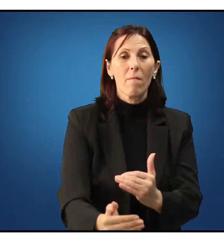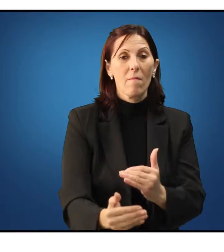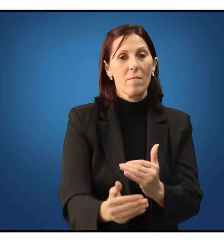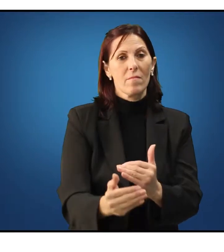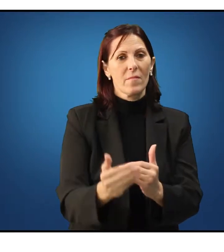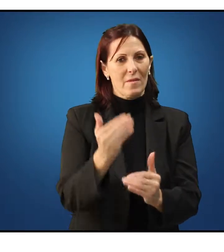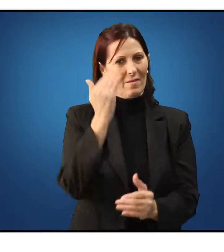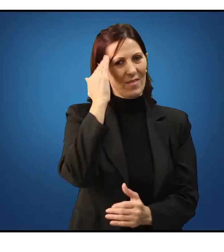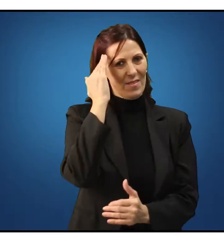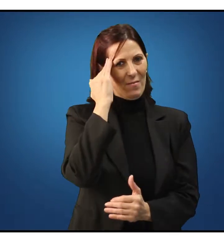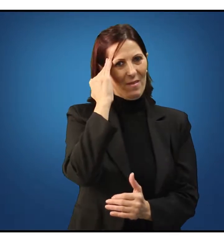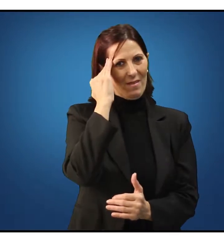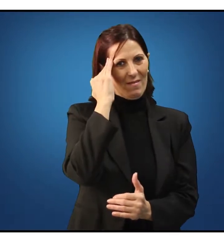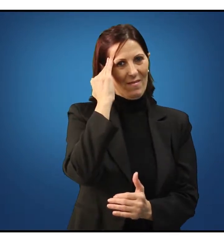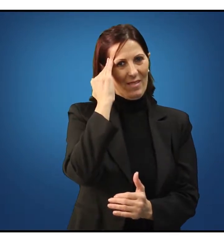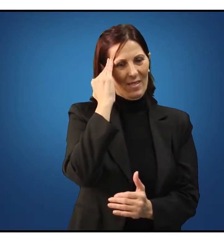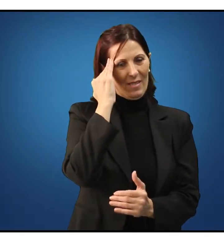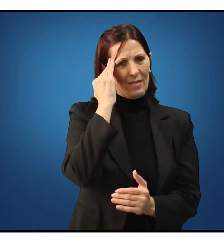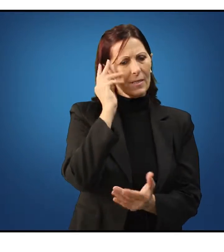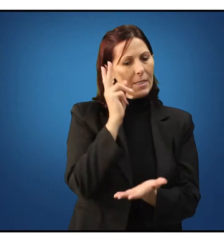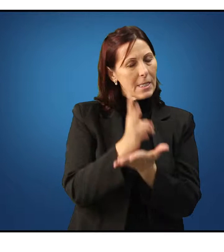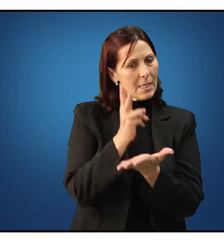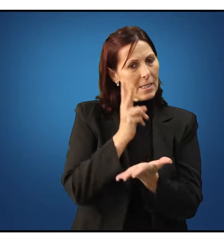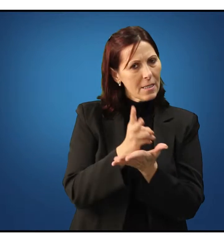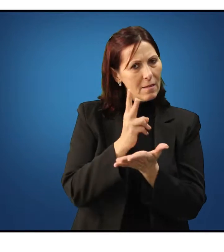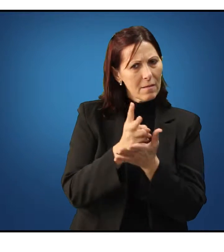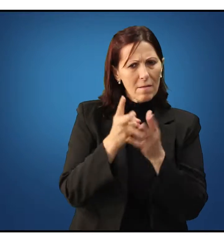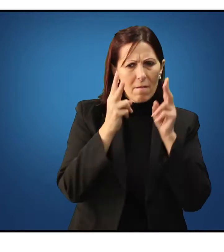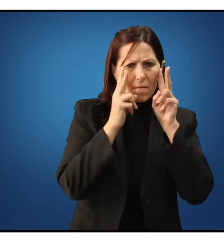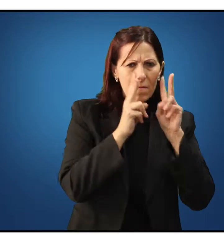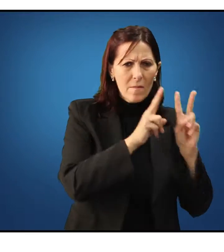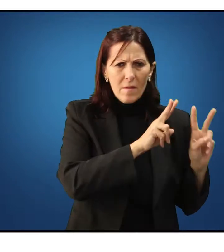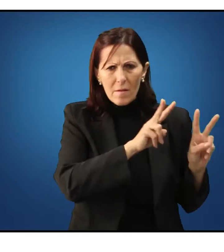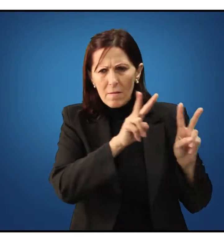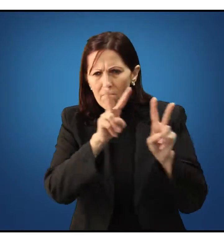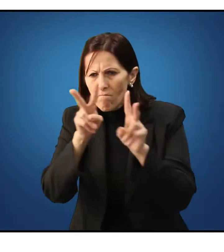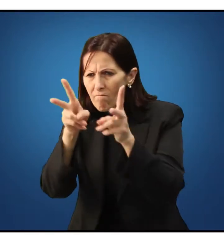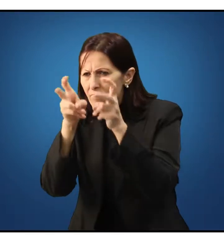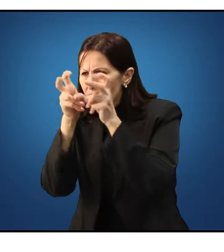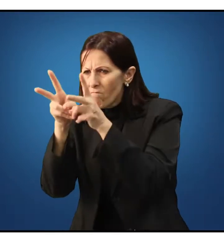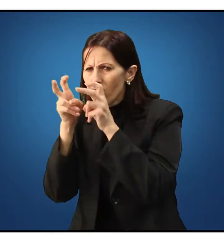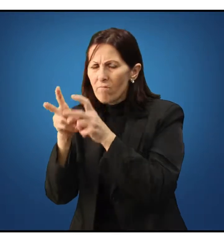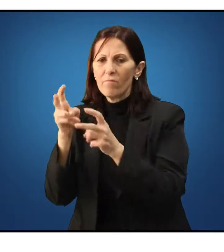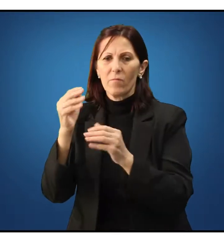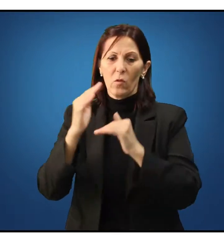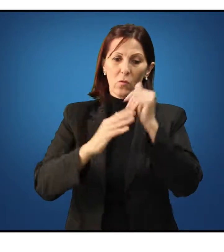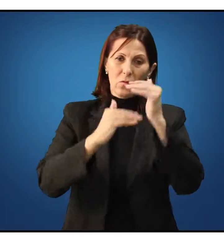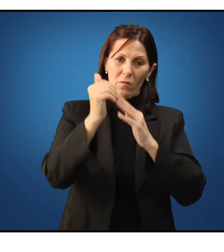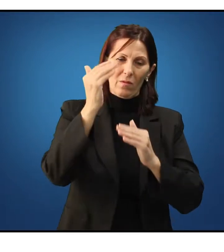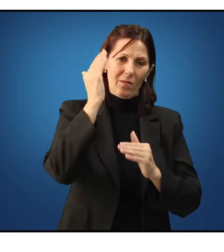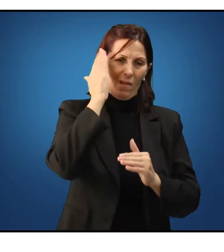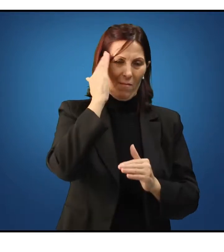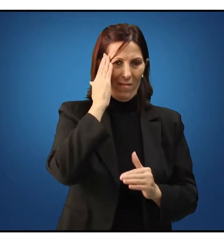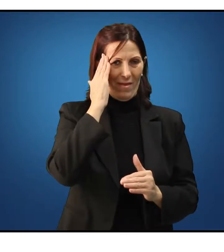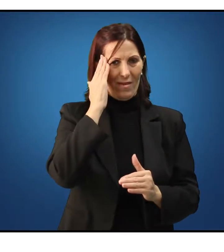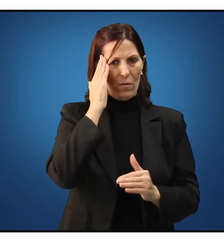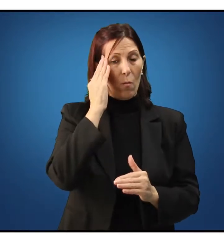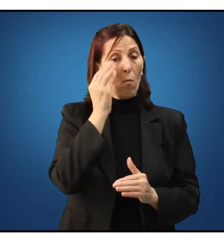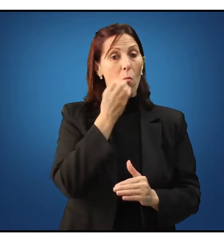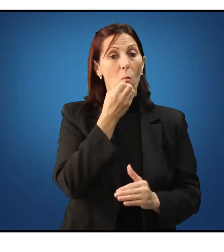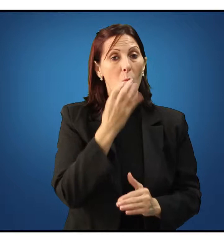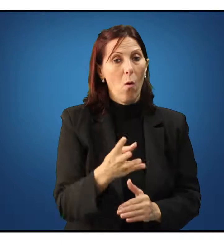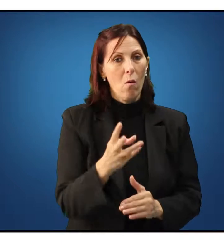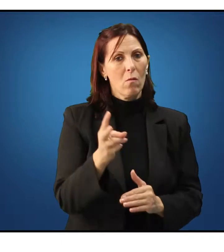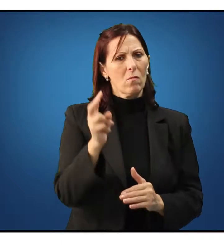saber, sempre na perspectiva de produzir um saber que seja útil, né?